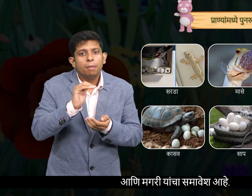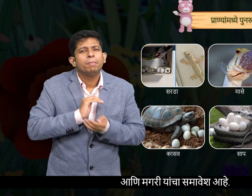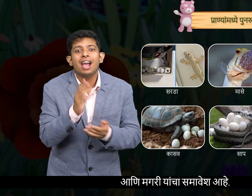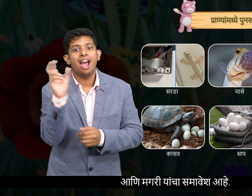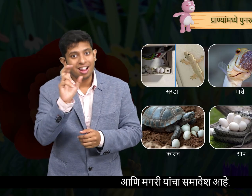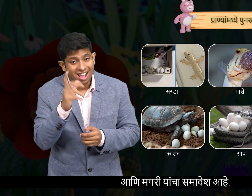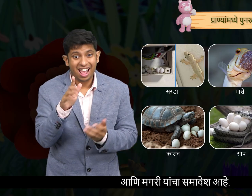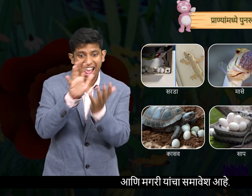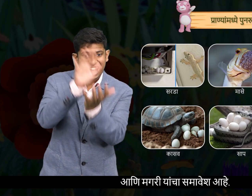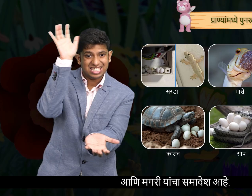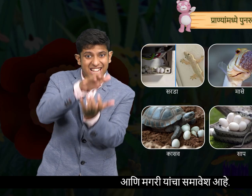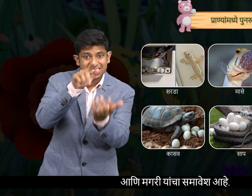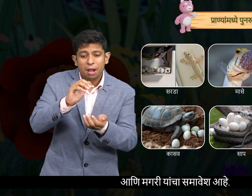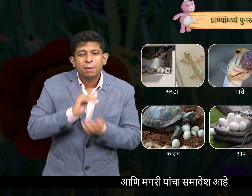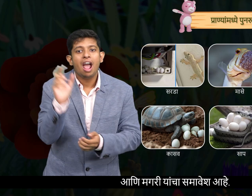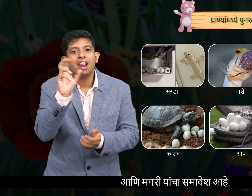यांचा समावेश आहे.